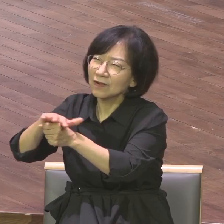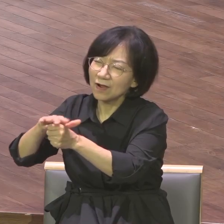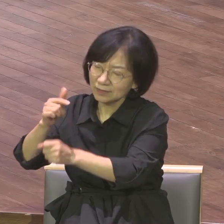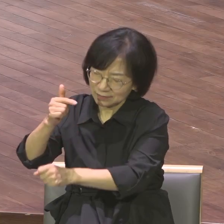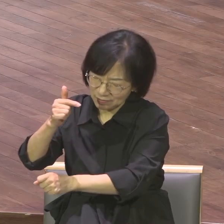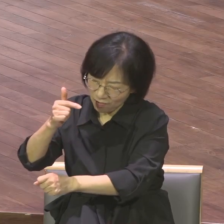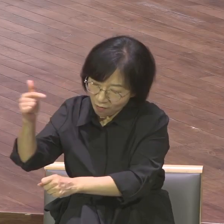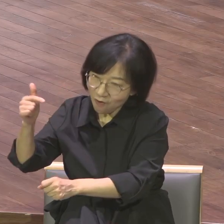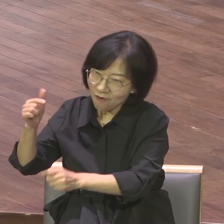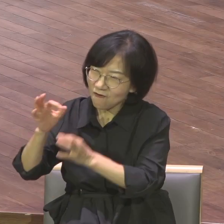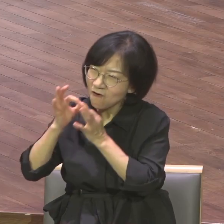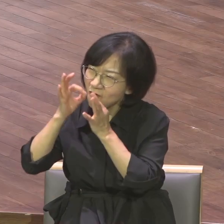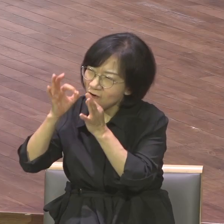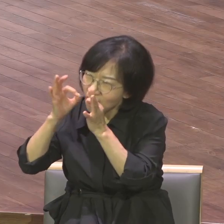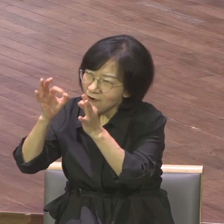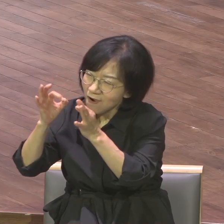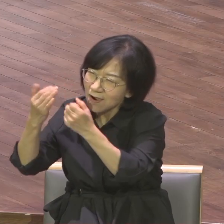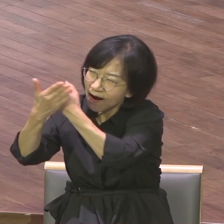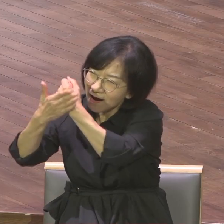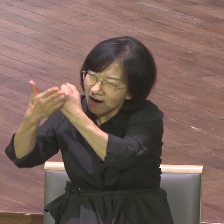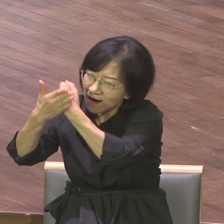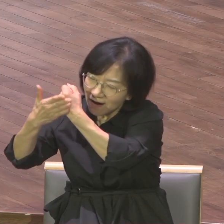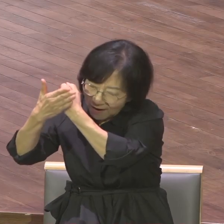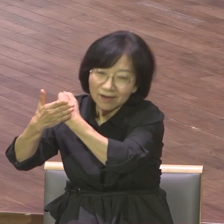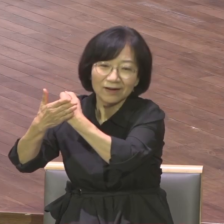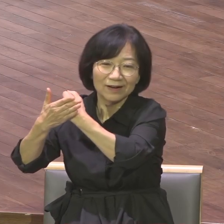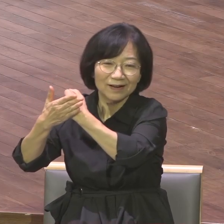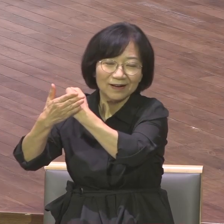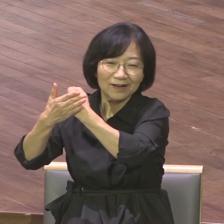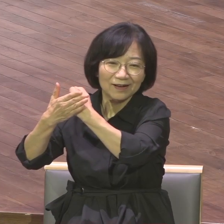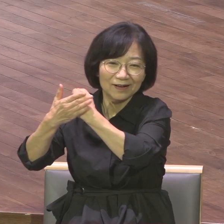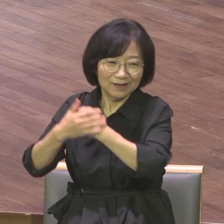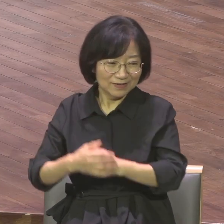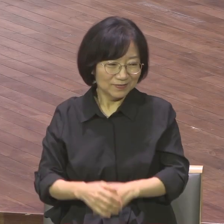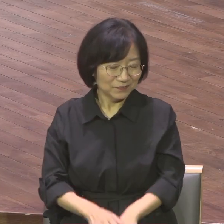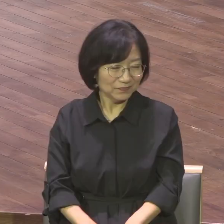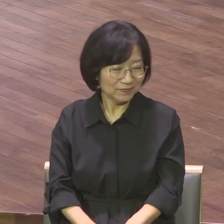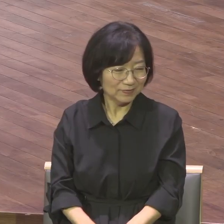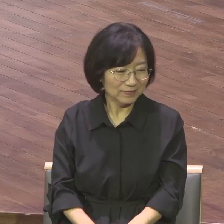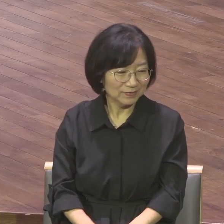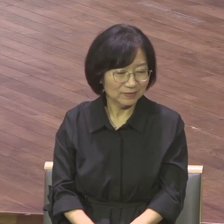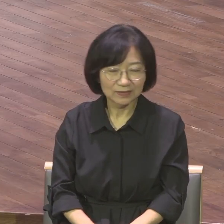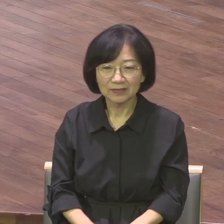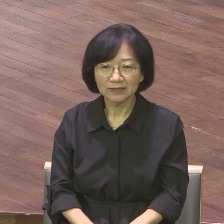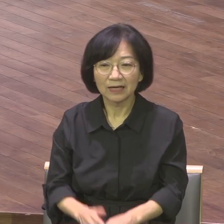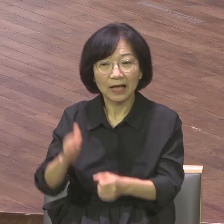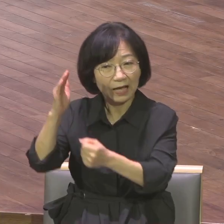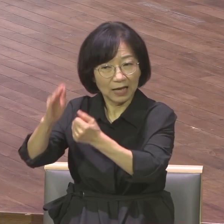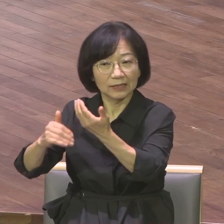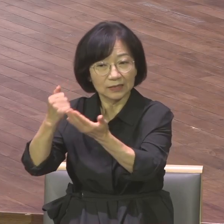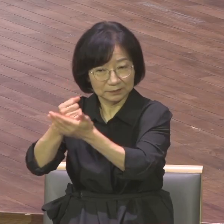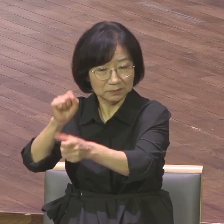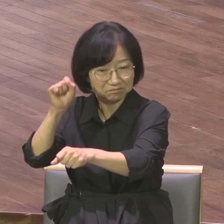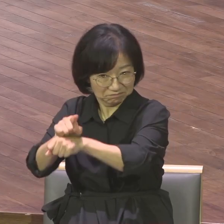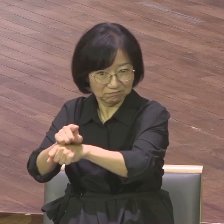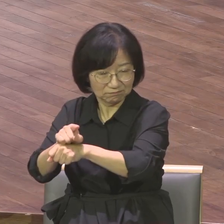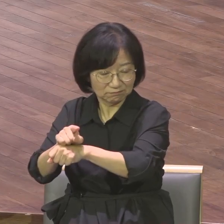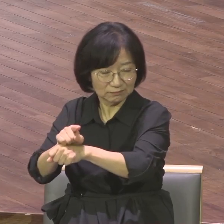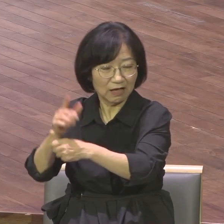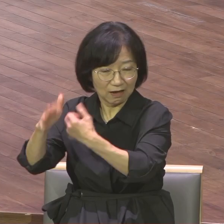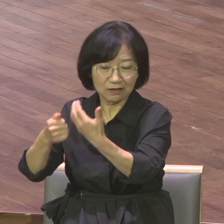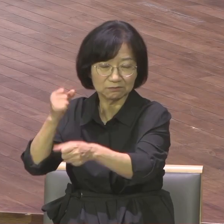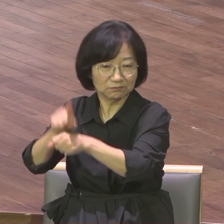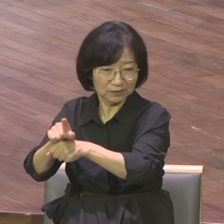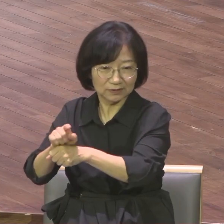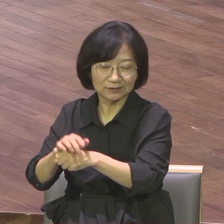있습니다. 여호와의 자비, 긍휼, 주의 성실 이것은 모두 하나님의 속성을 나타냈죠. 하나님의